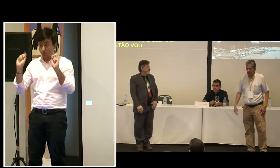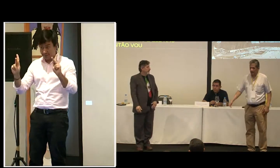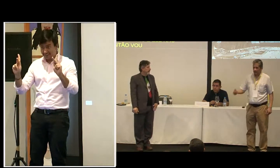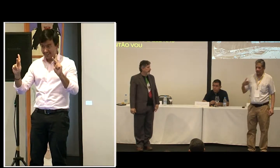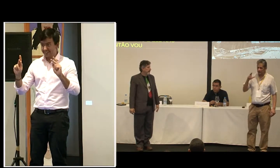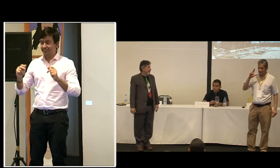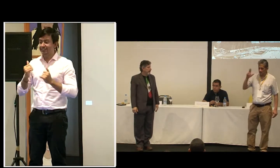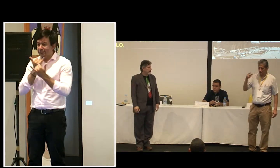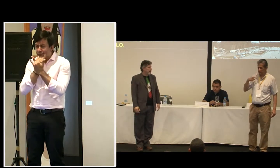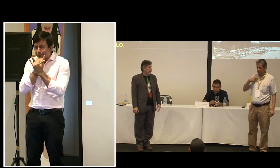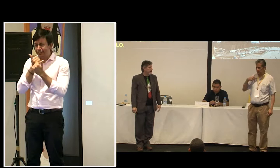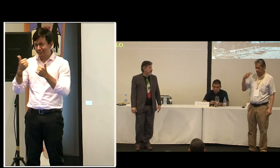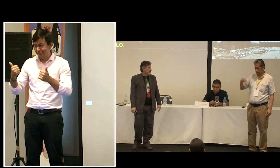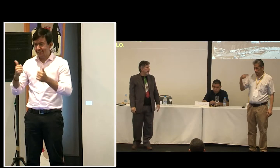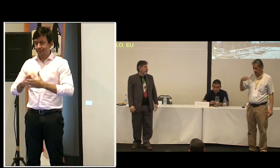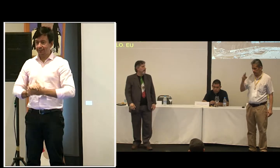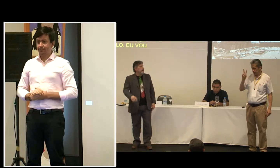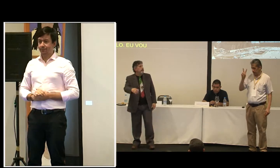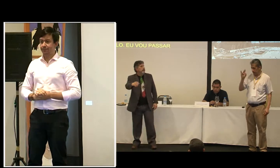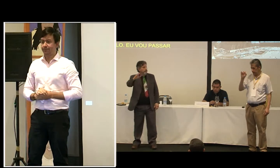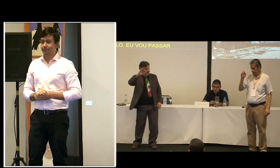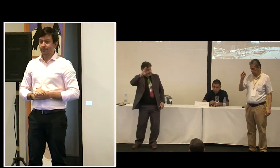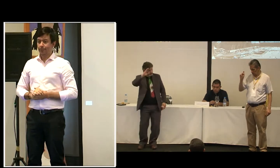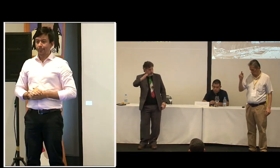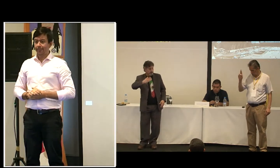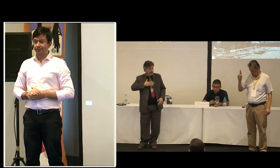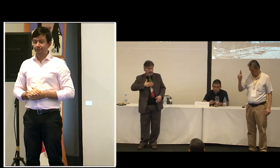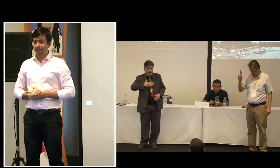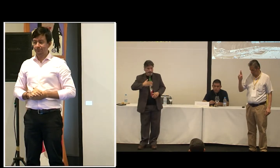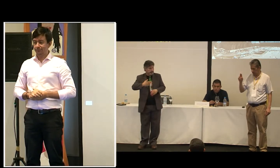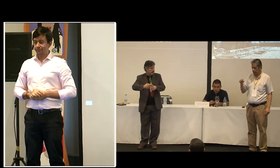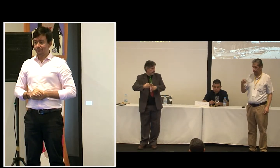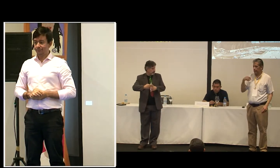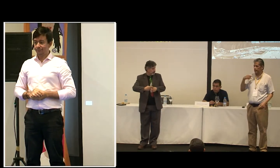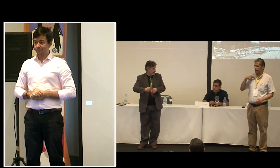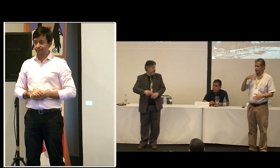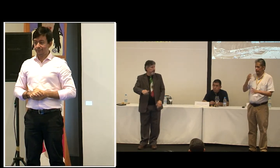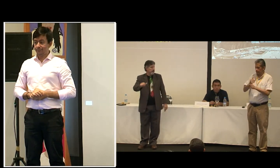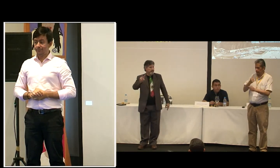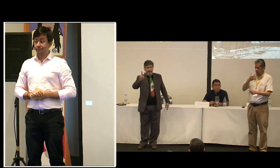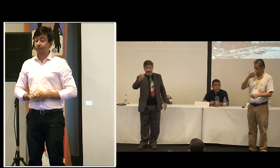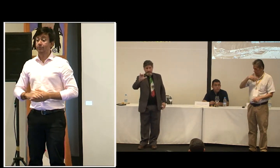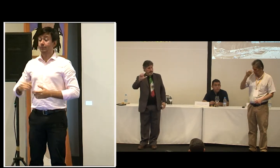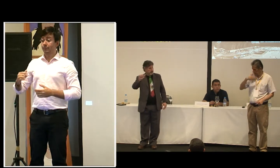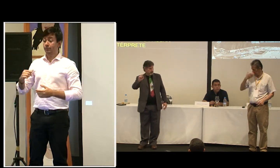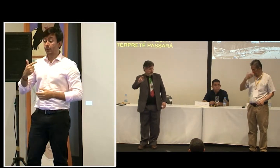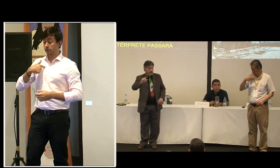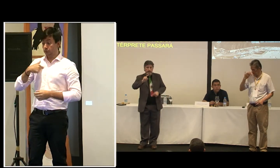para a língua de sinais do Brasil, Libras.